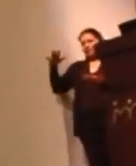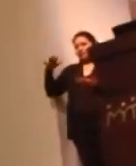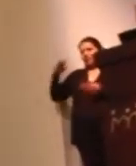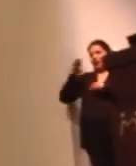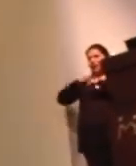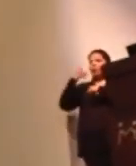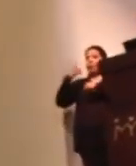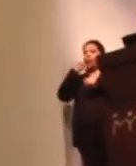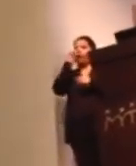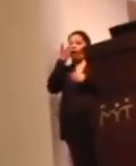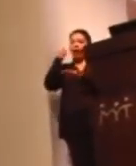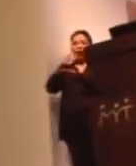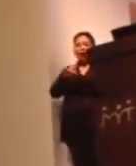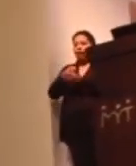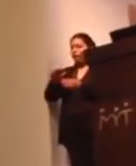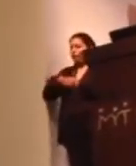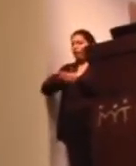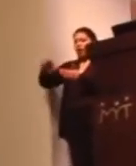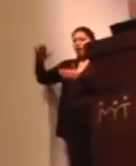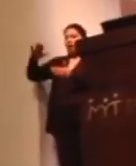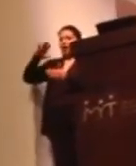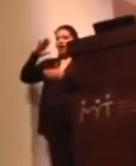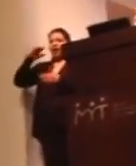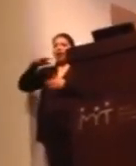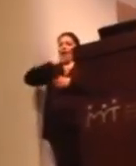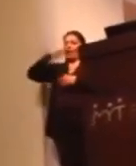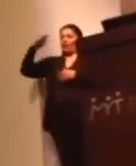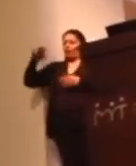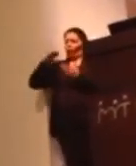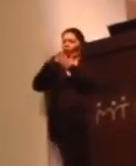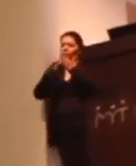adultitos, minions.